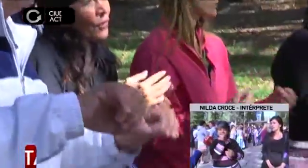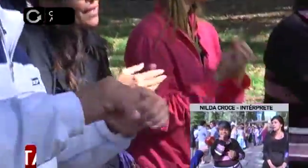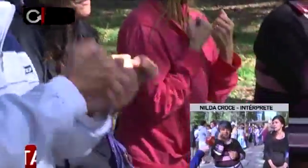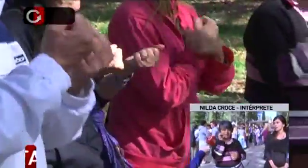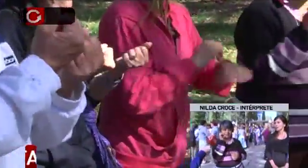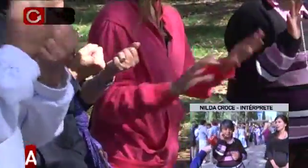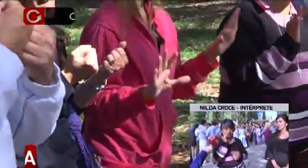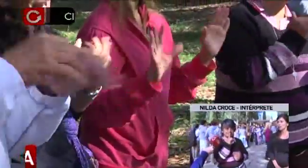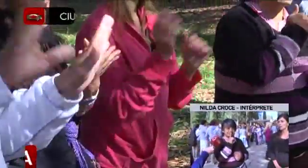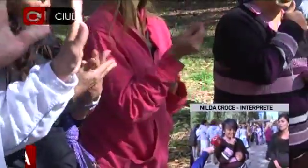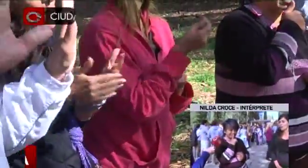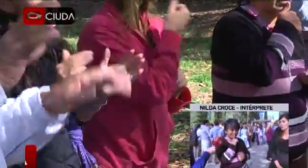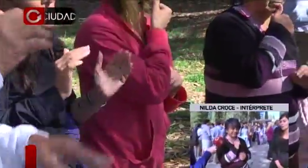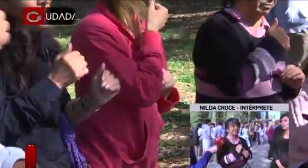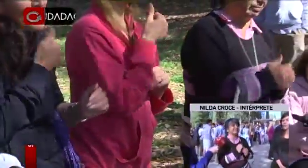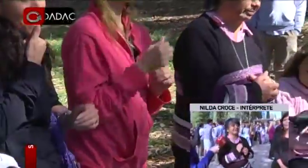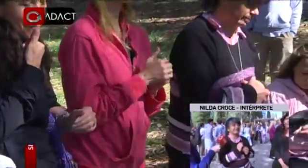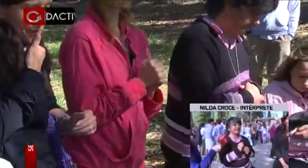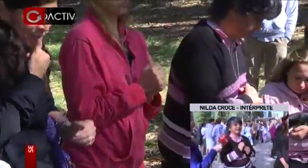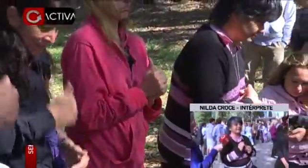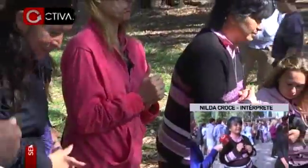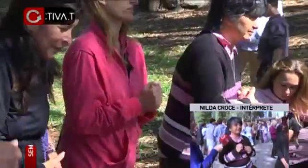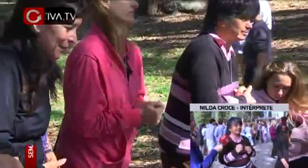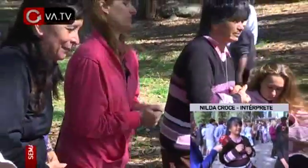María del Silencio.